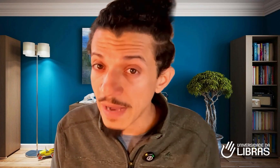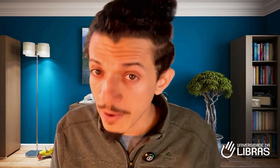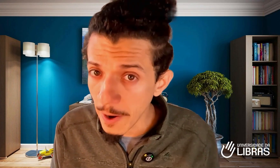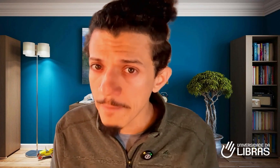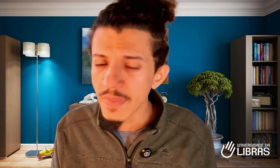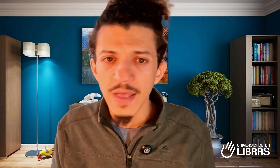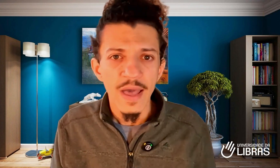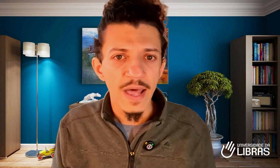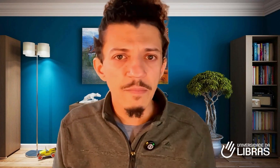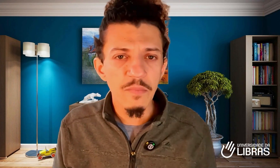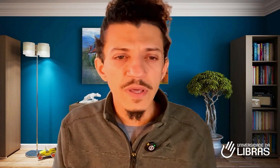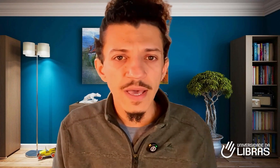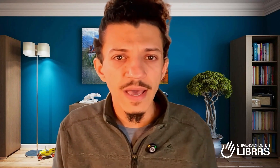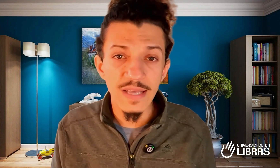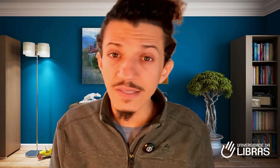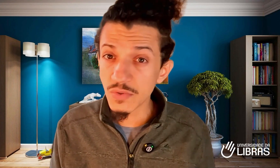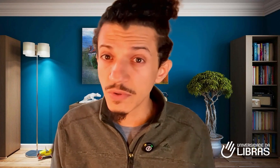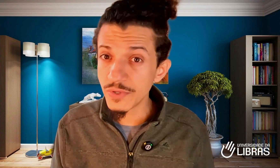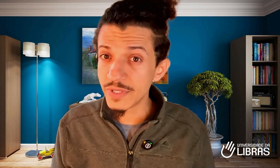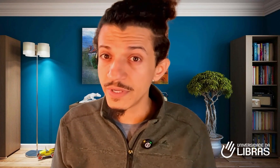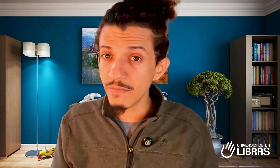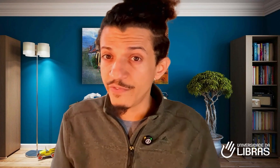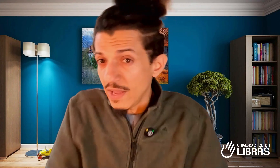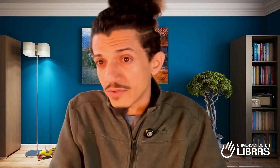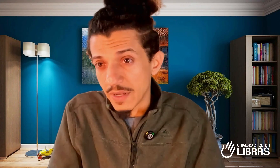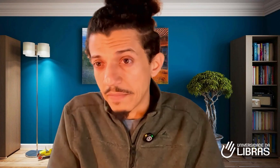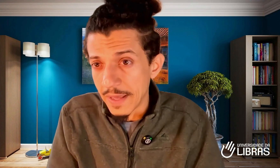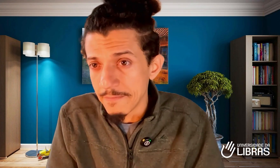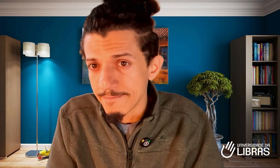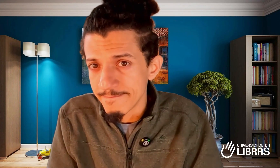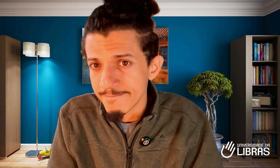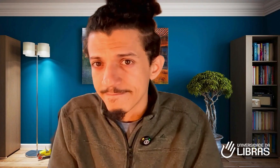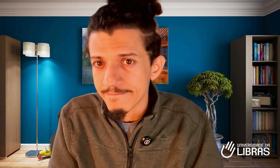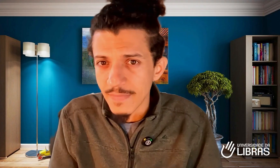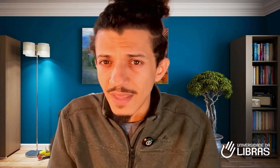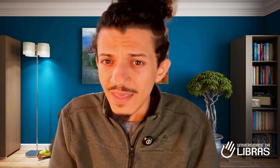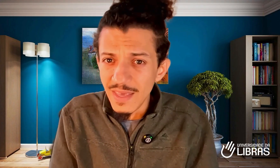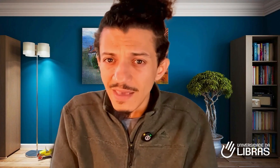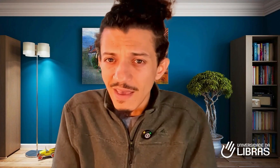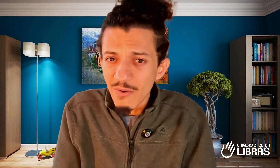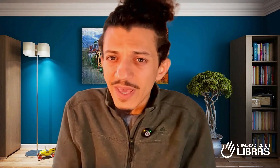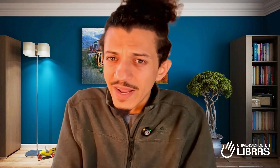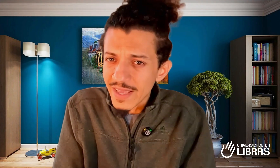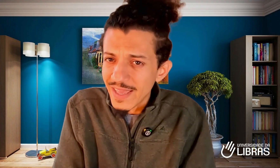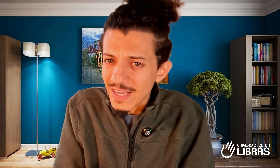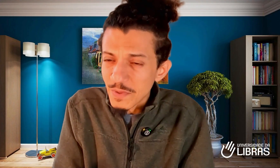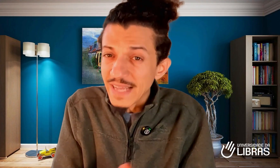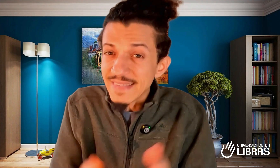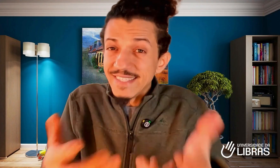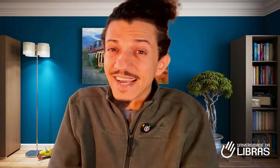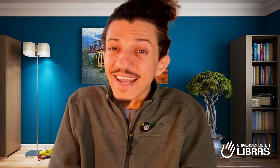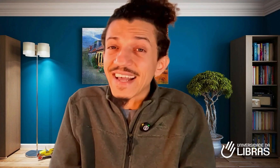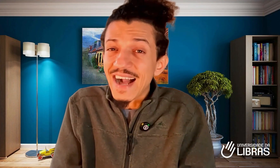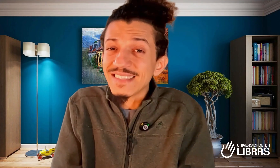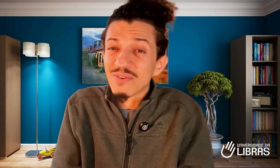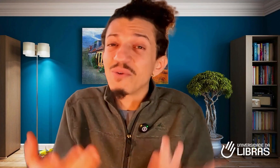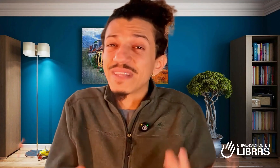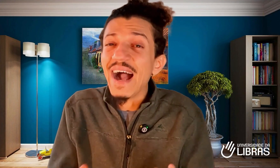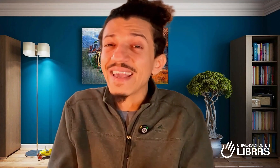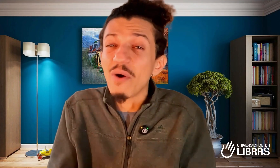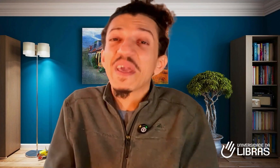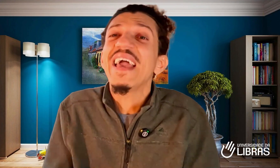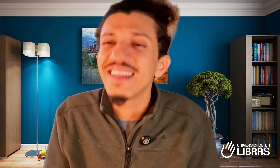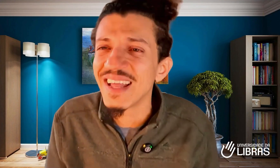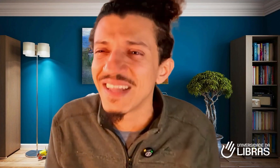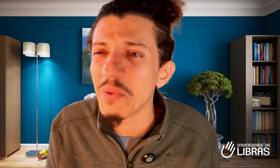angústia maior era porque esses surdos tinham filhos também. E eu queria que eles pudessem chegar em casa e